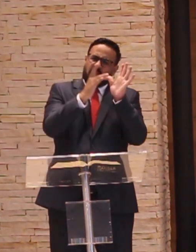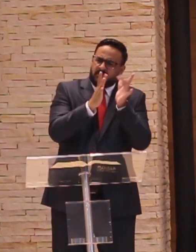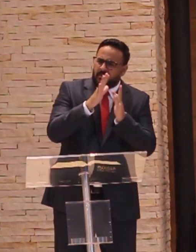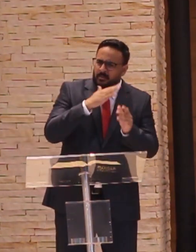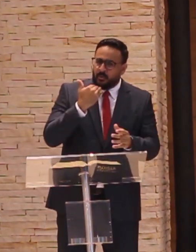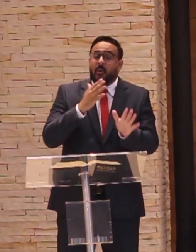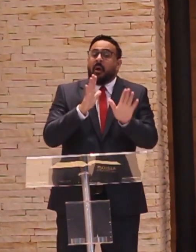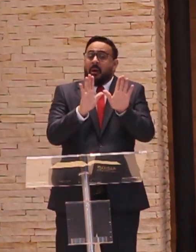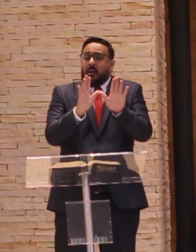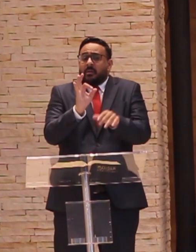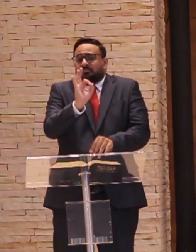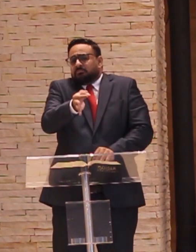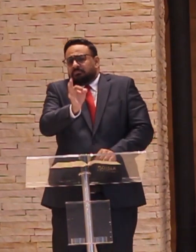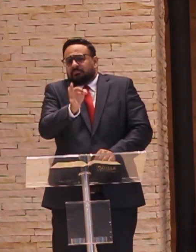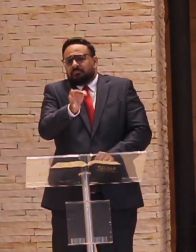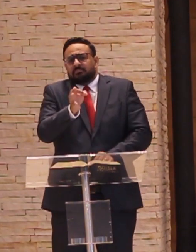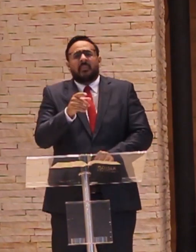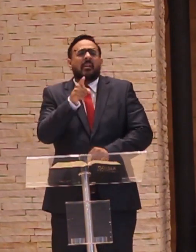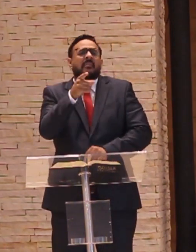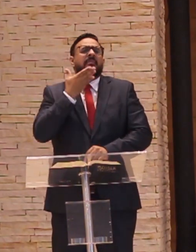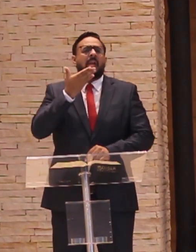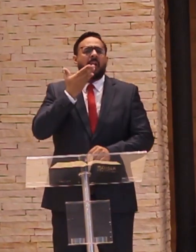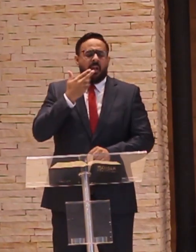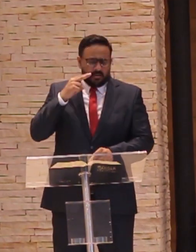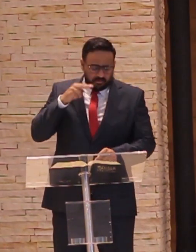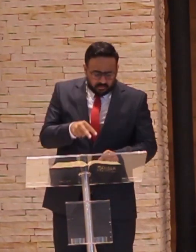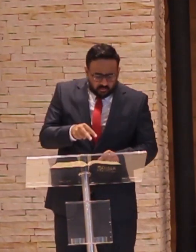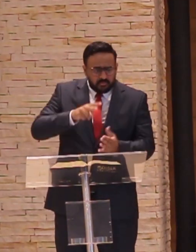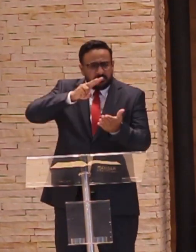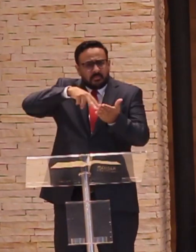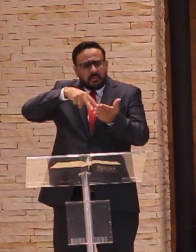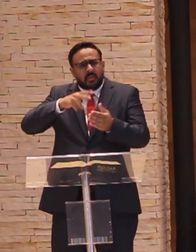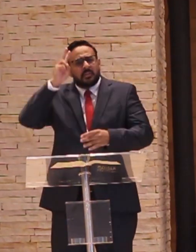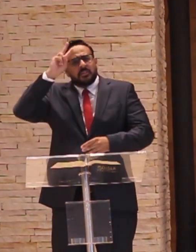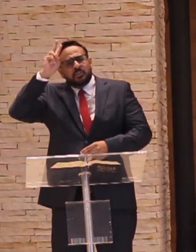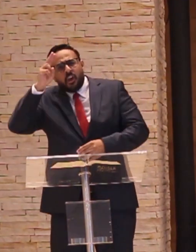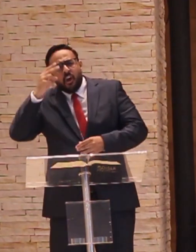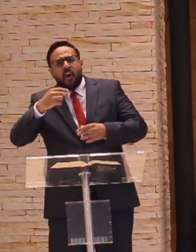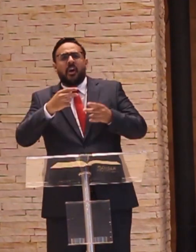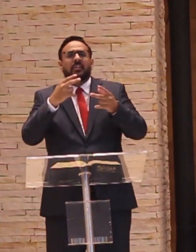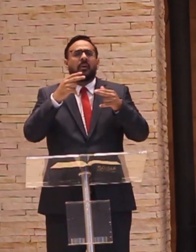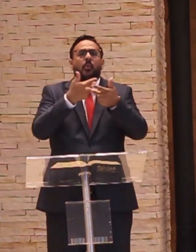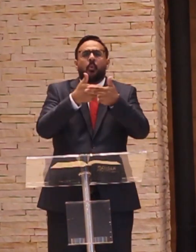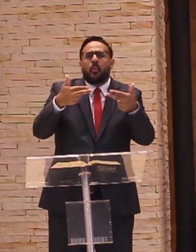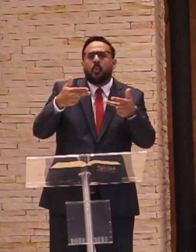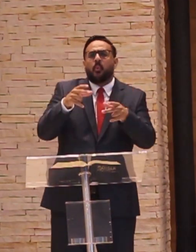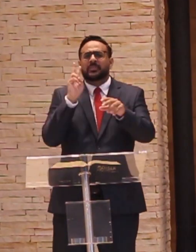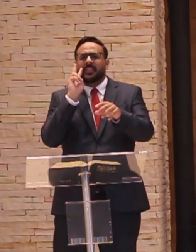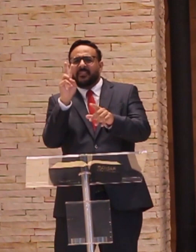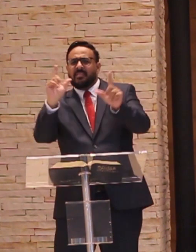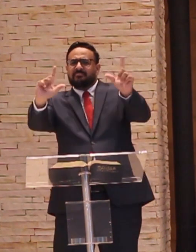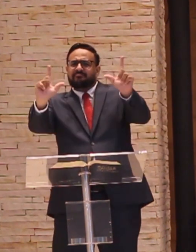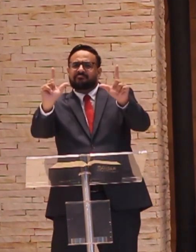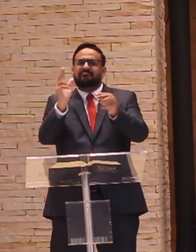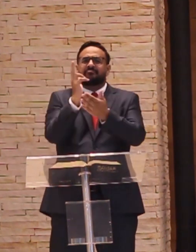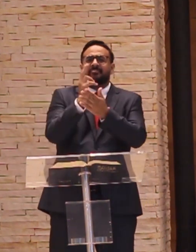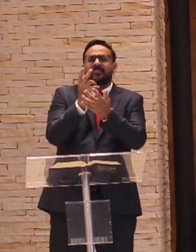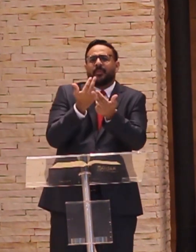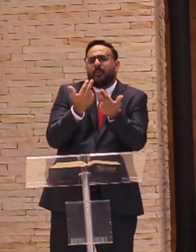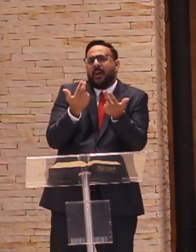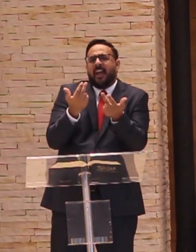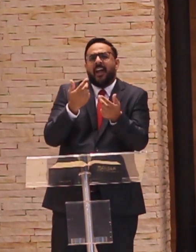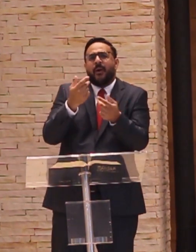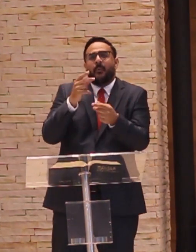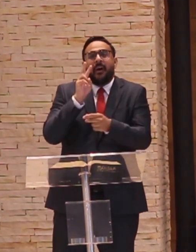você já conhece a Deus, que você já entende a Deus e acha que o resumo que você tem de Deus é o suficiente, que através das histórias que